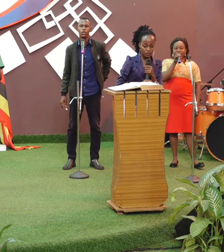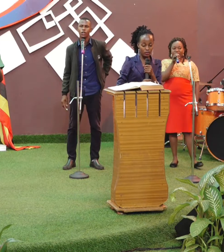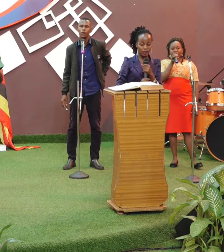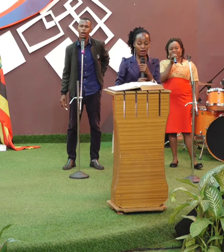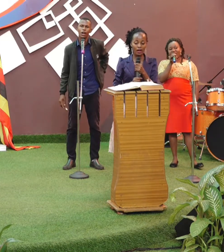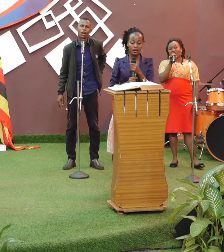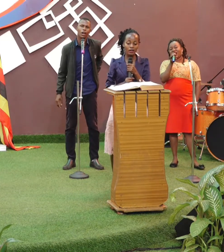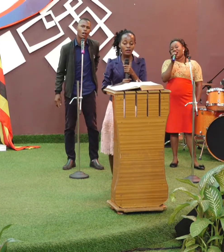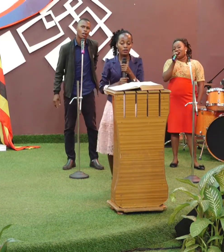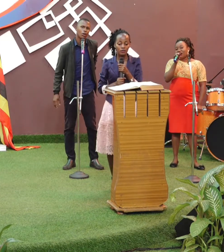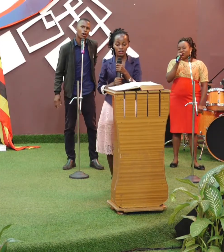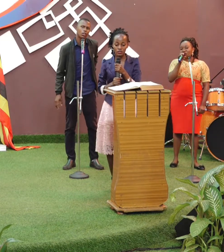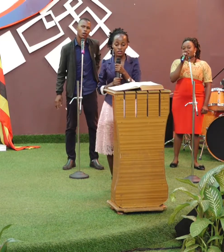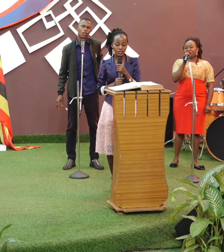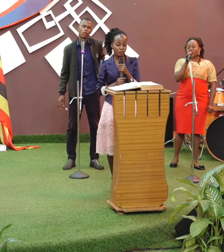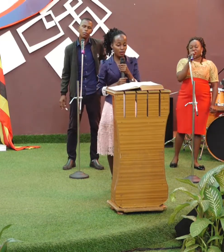twanunuliwa